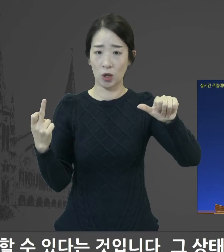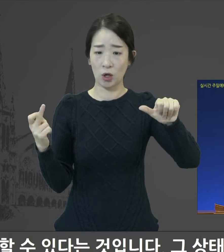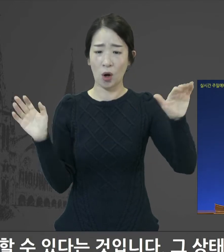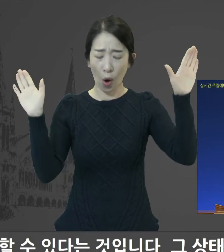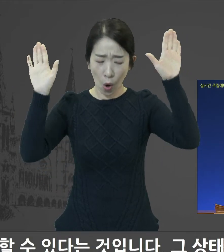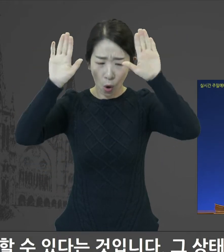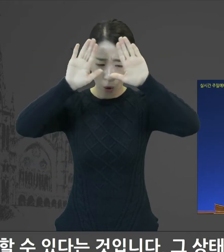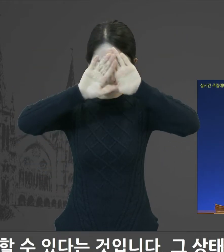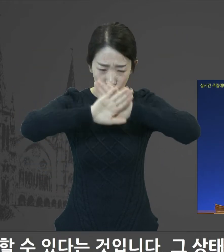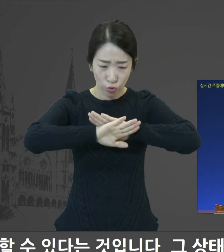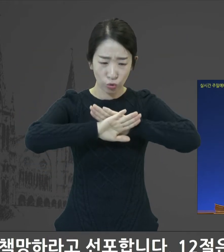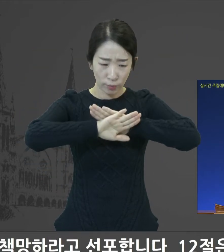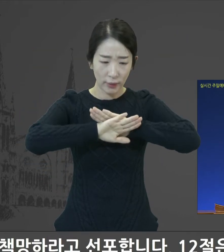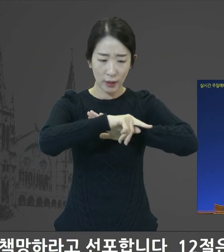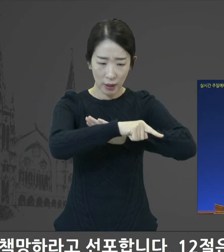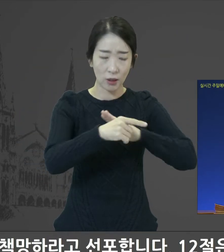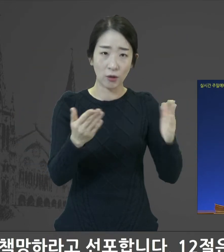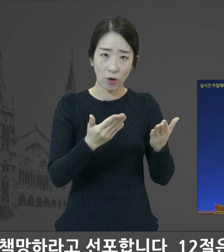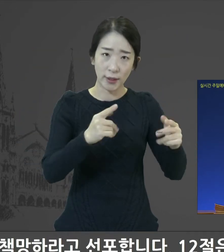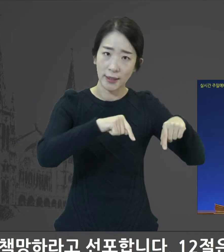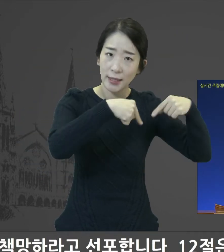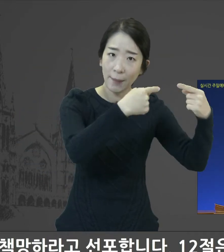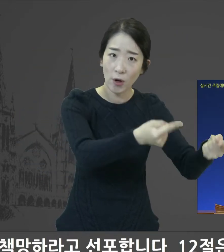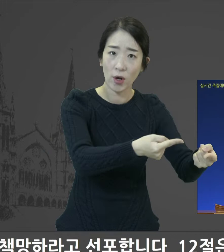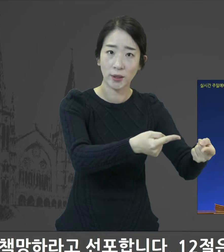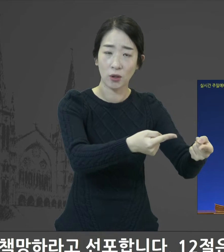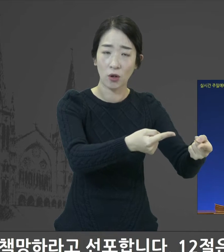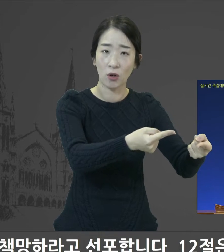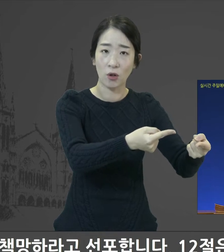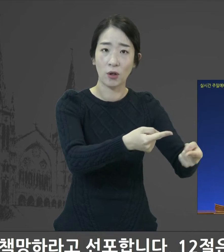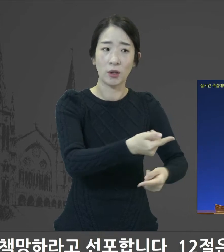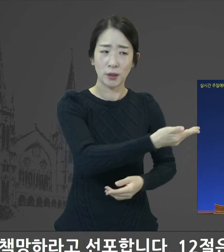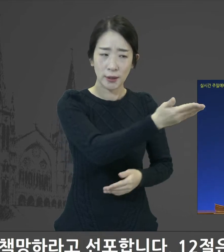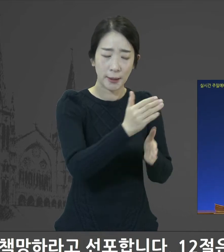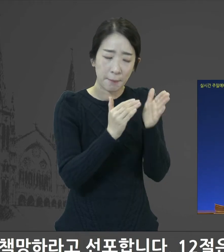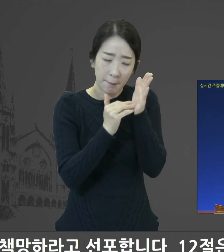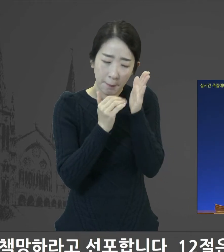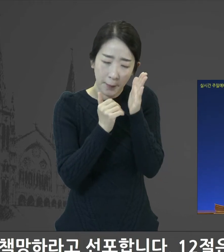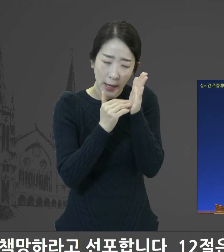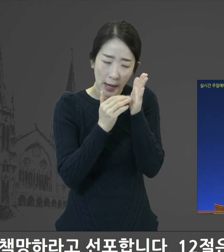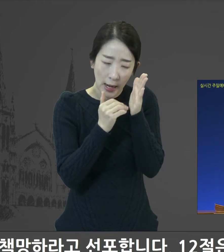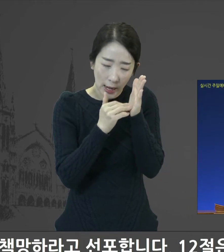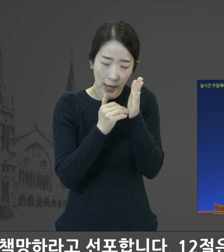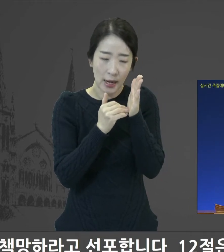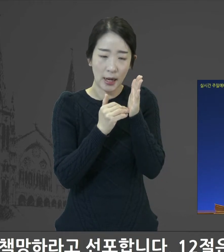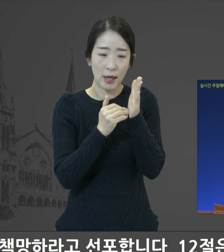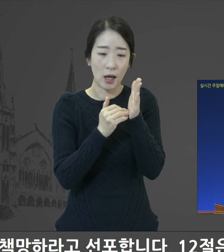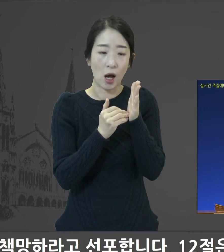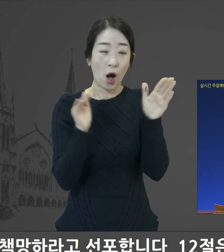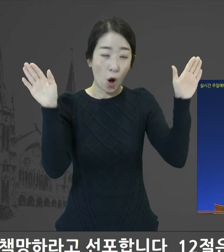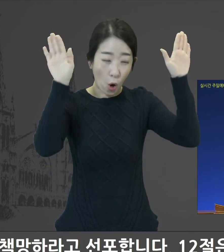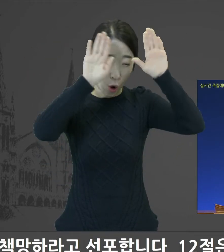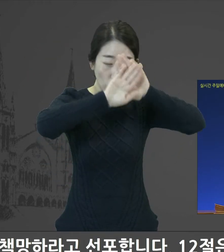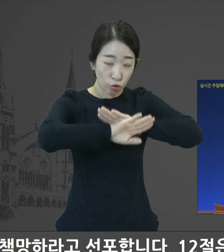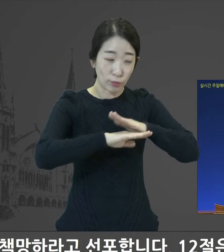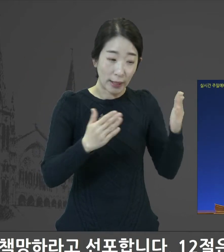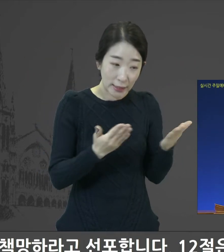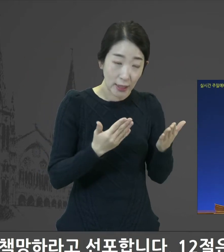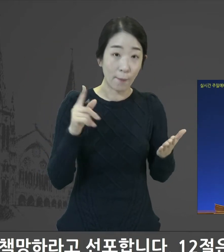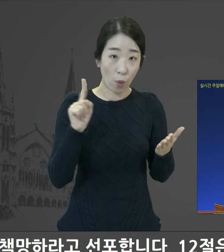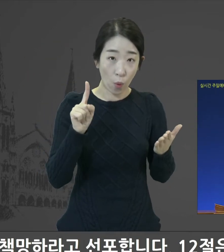때의 모습입니다. 그들이 은밀히 행하는 것, 어둠의 일에 참여하면 은밀히